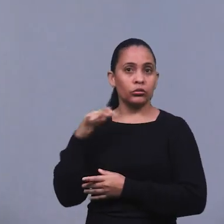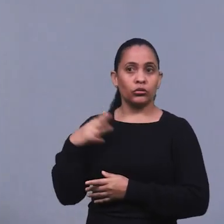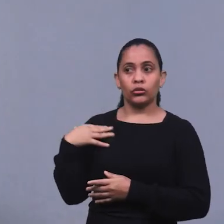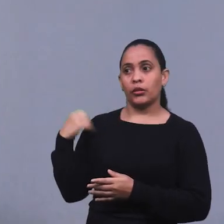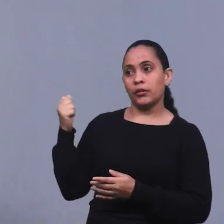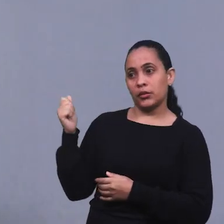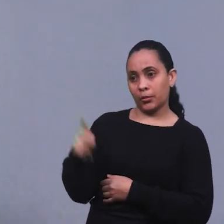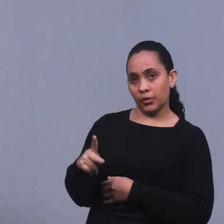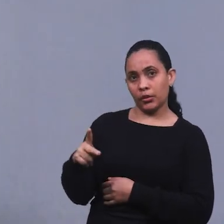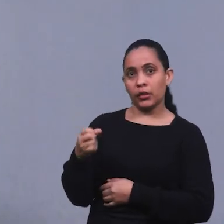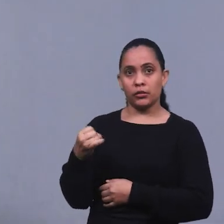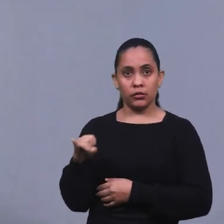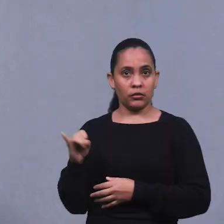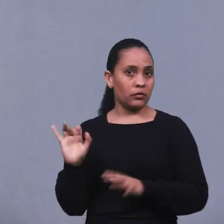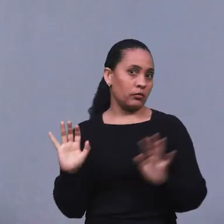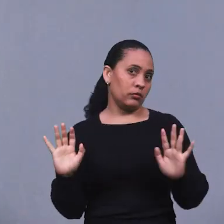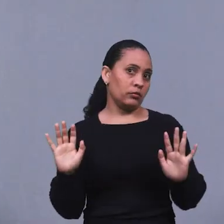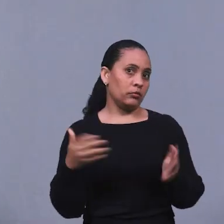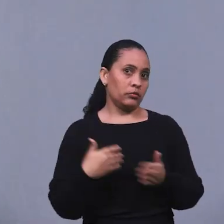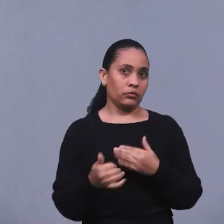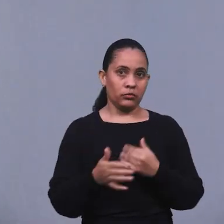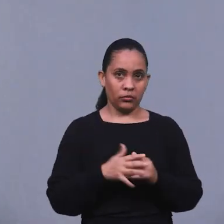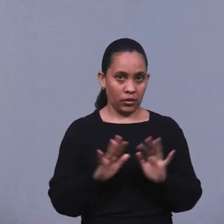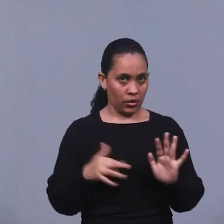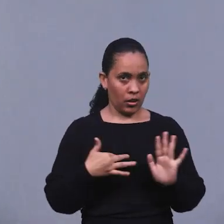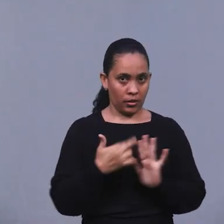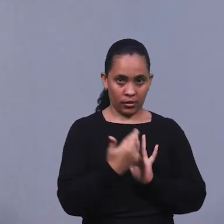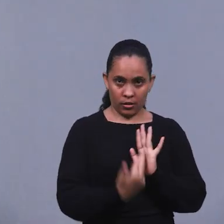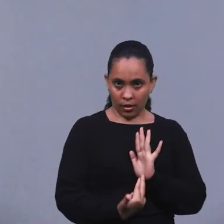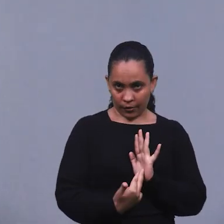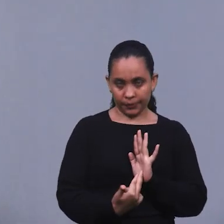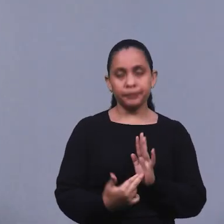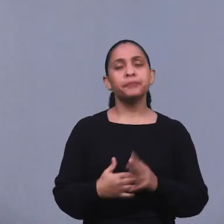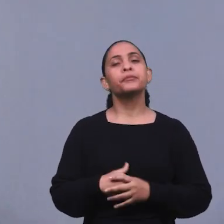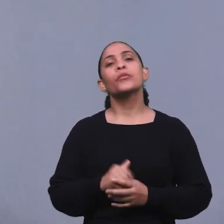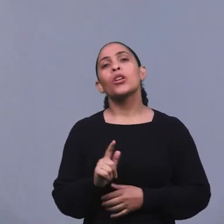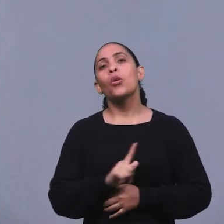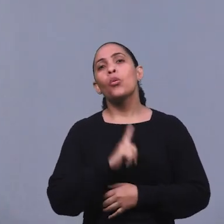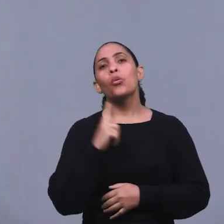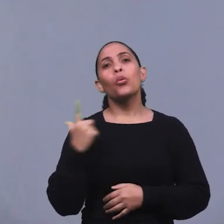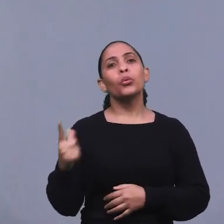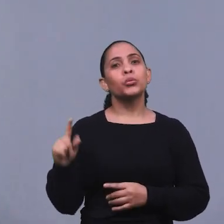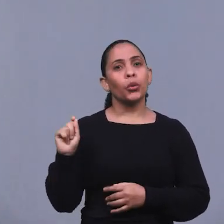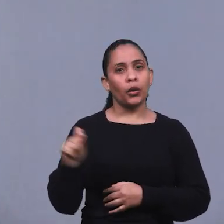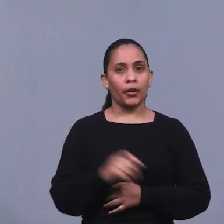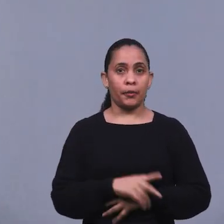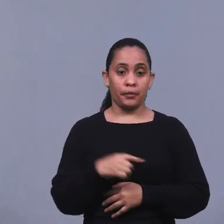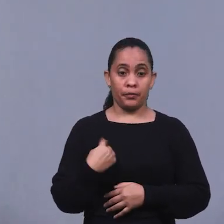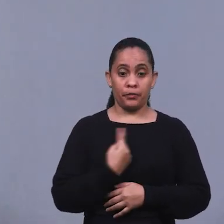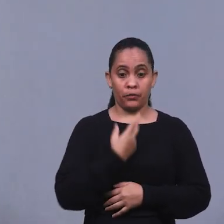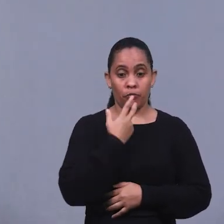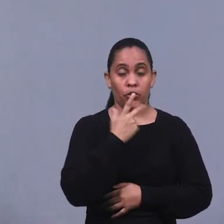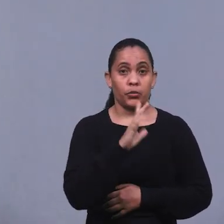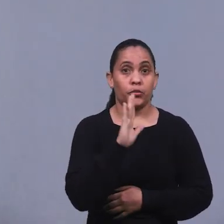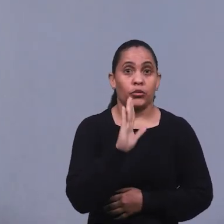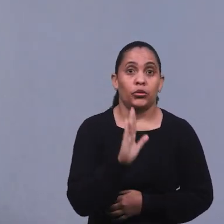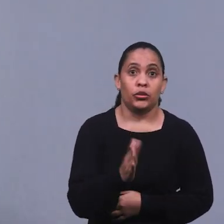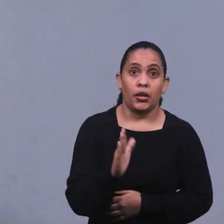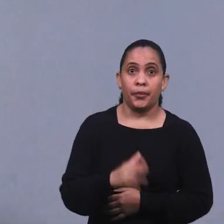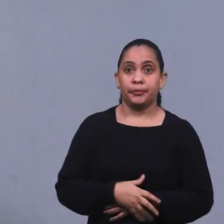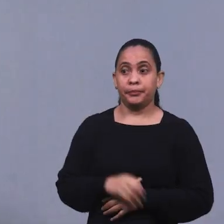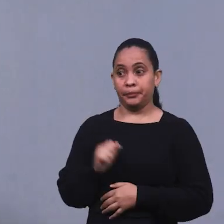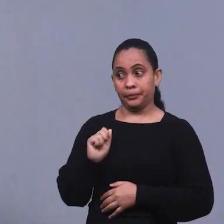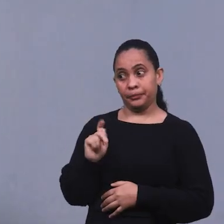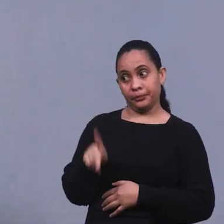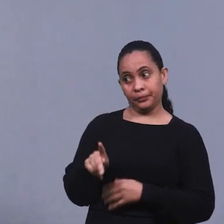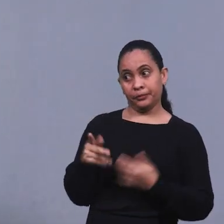vai se aposentar, seja em uma dessas regras. Aham. E aí um outro benefício, é que a gente já falou também um pouquinho, é a